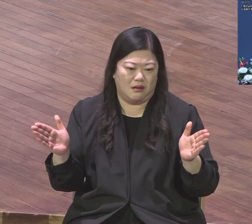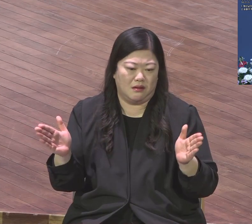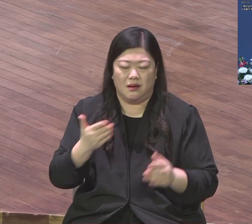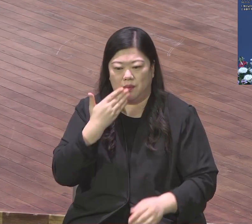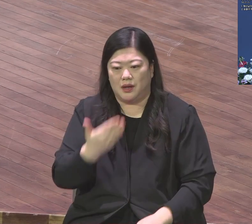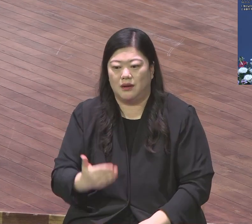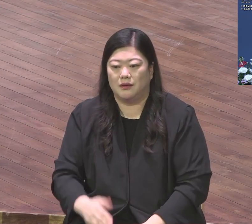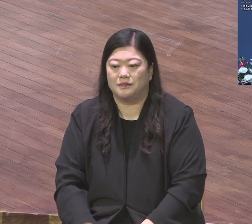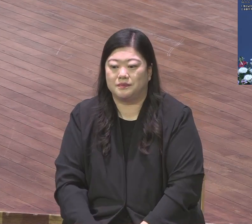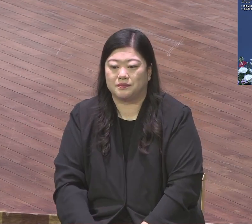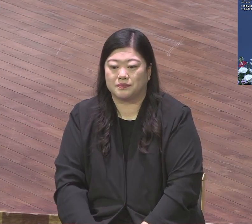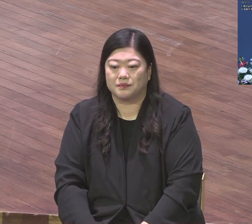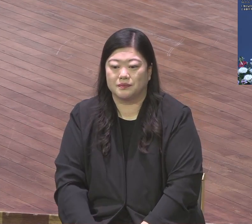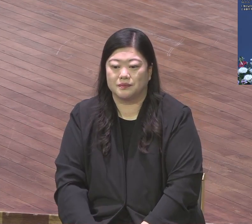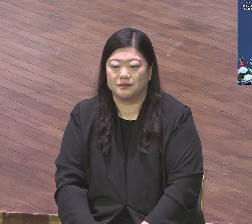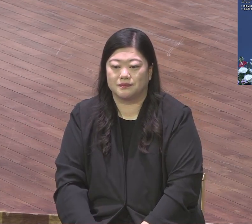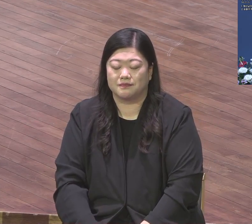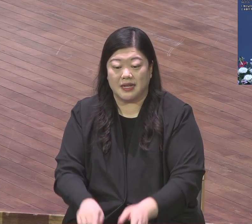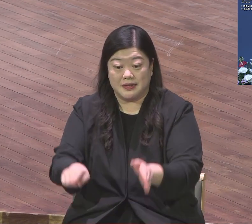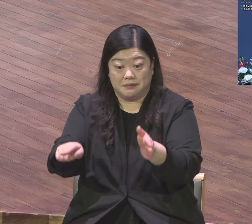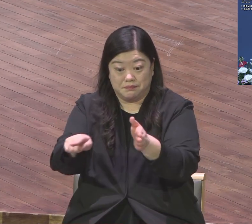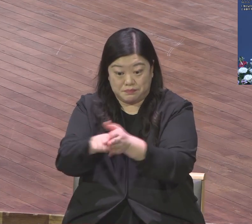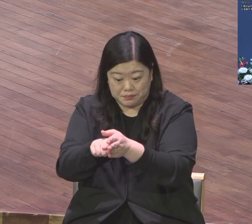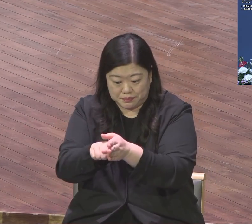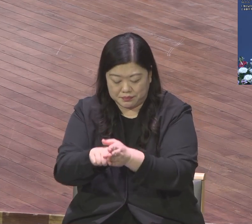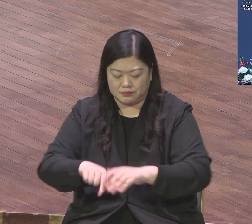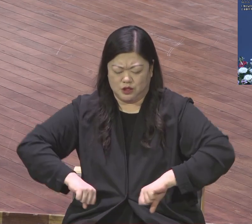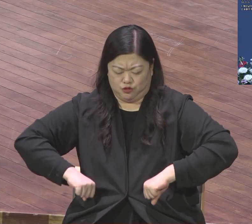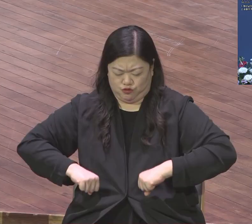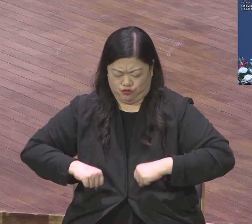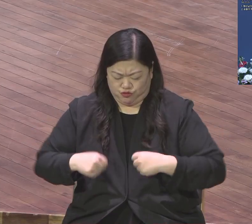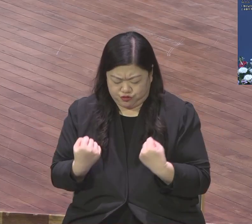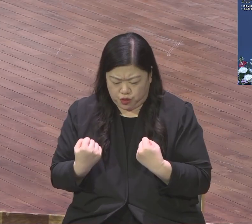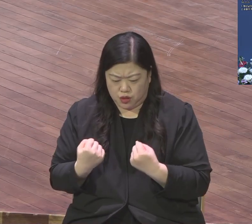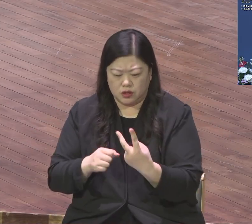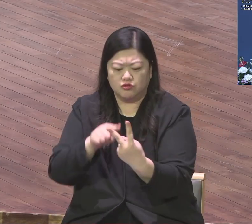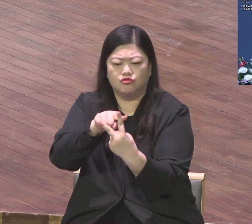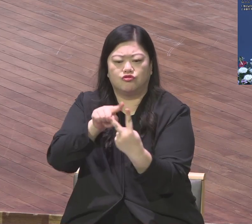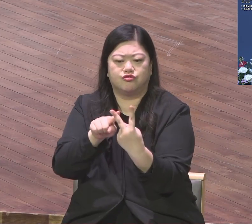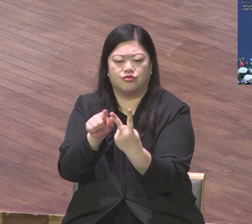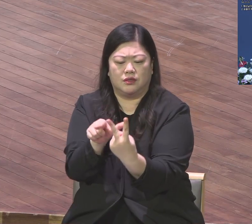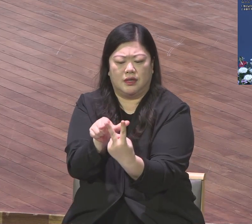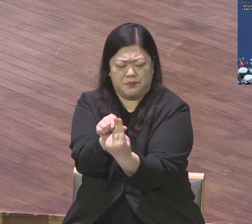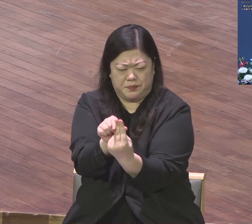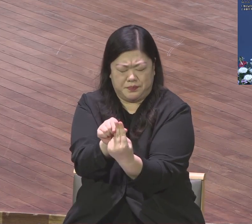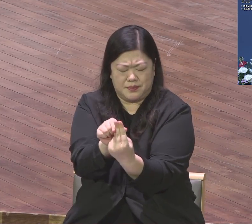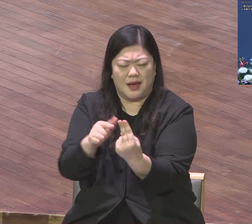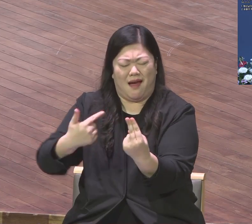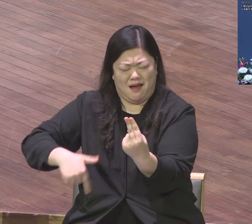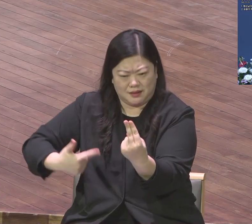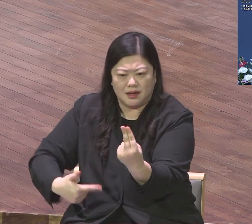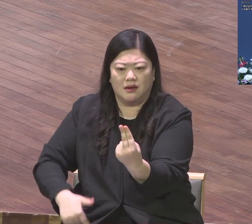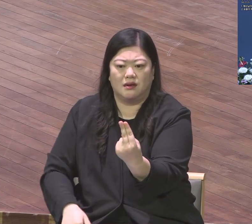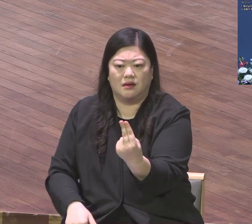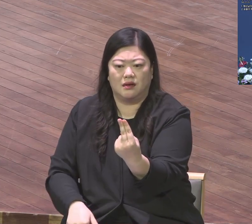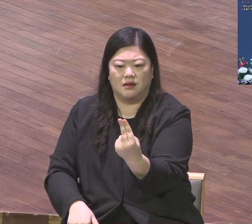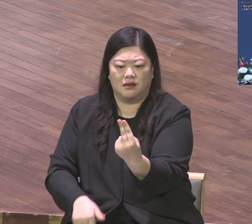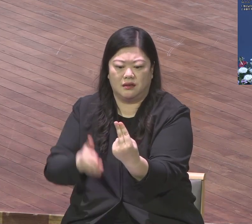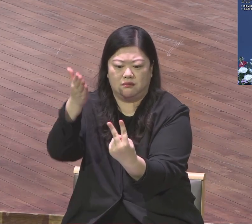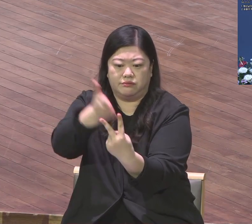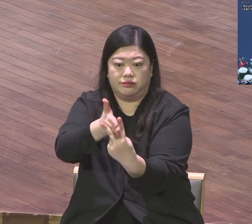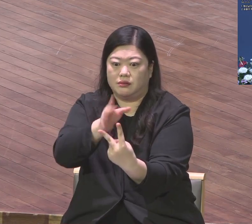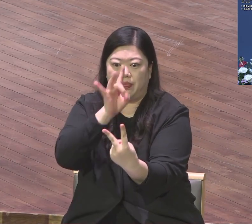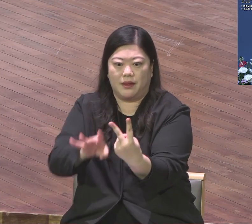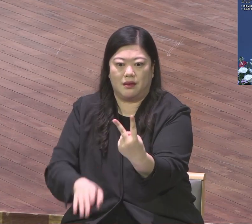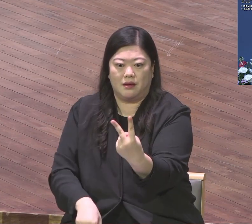그러니까 믿음과 순종은 응답이 오게 되어 있다.